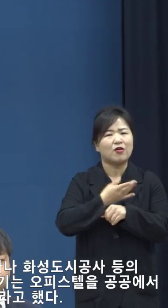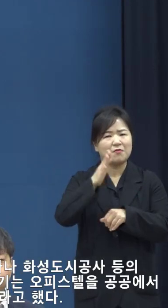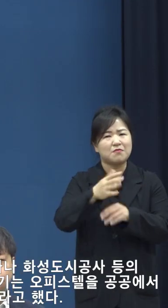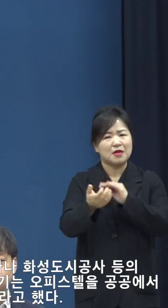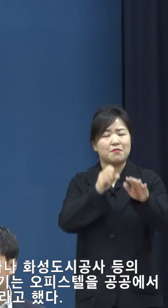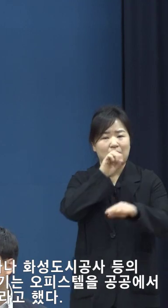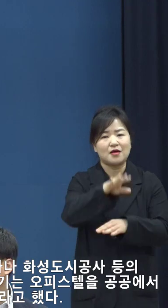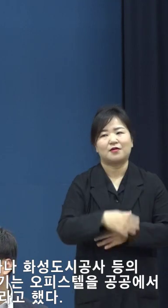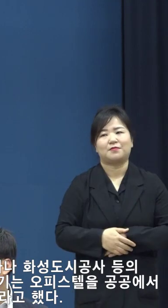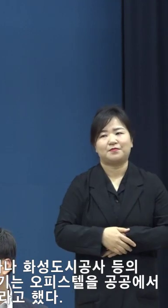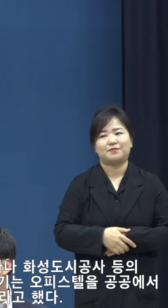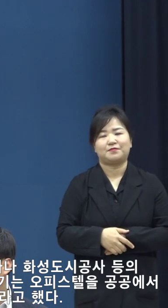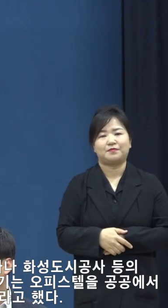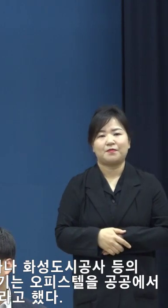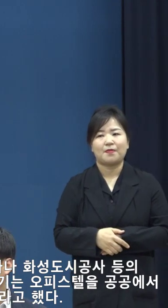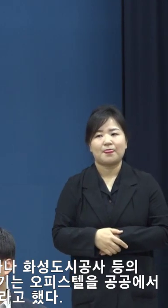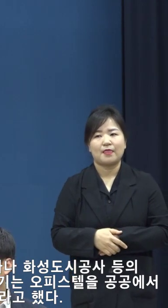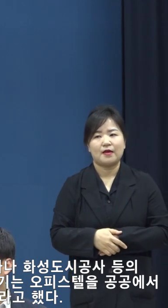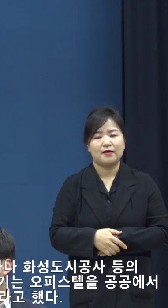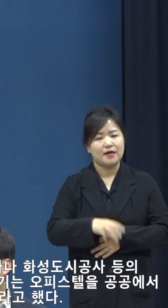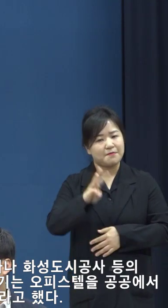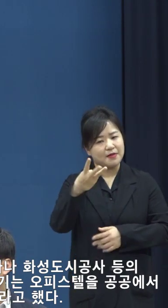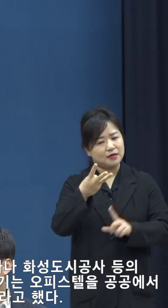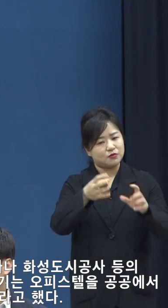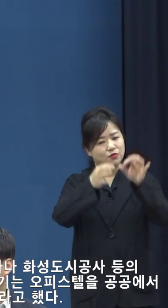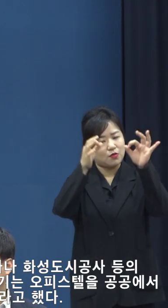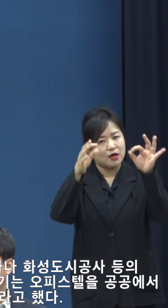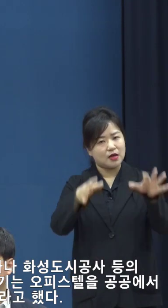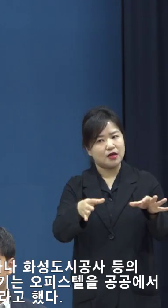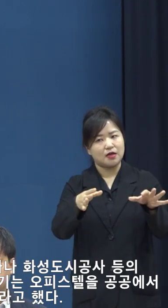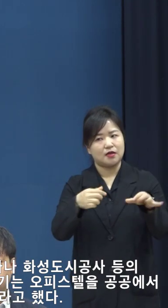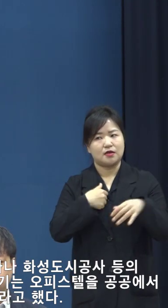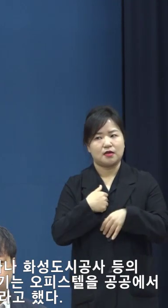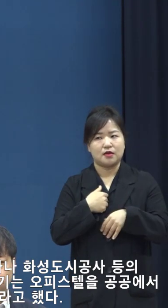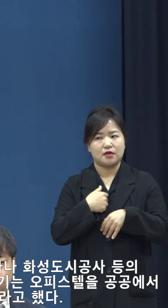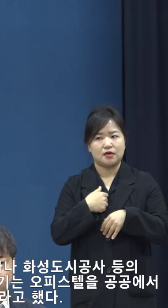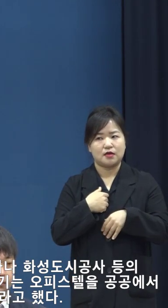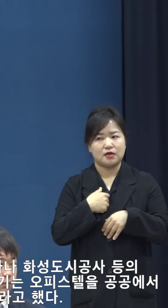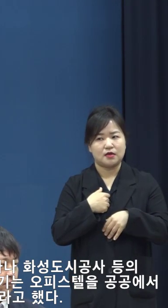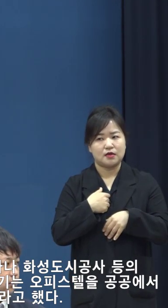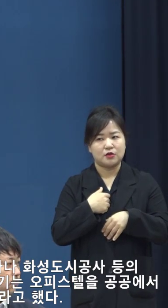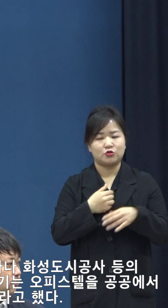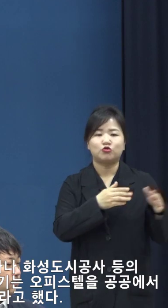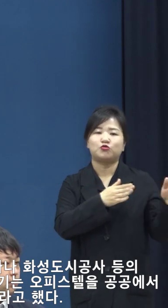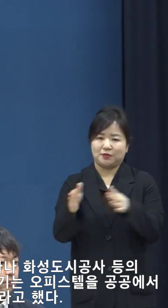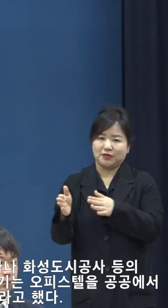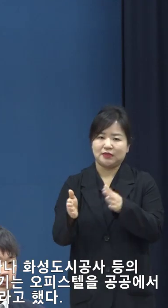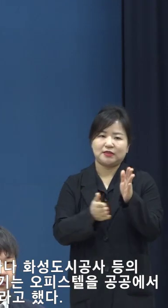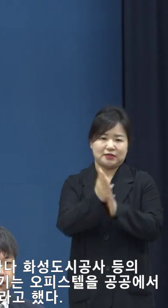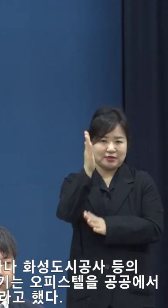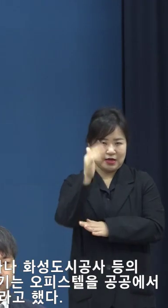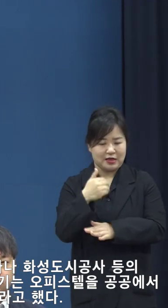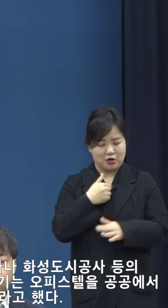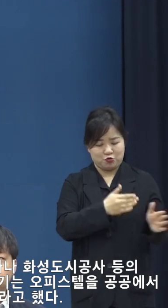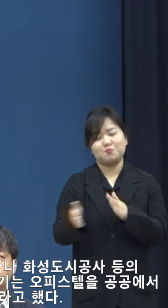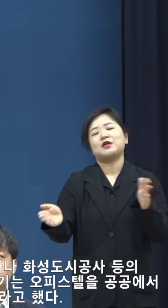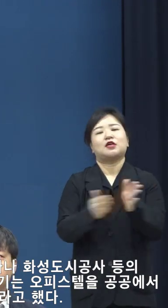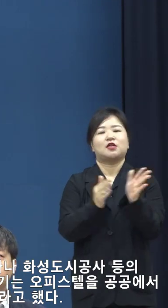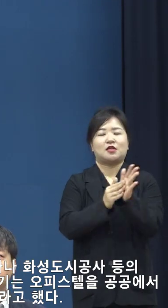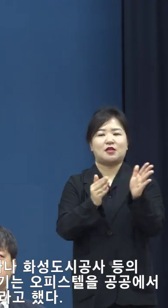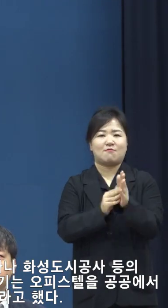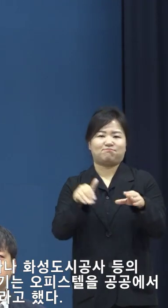소회를 간단히 말씀드릴게요. 300일 동안 제가 저는 준비된 시장이다. 다 준비되어 없다.